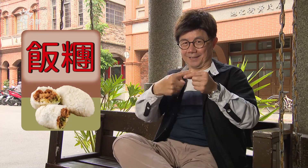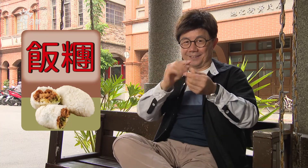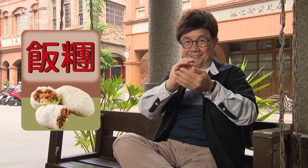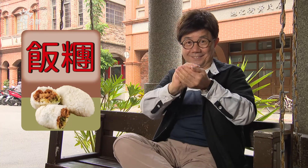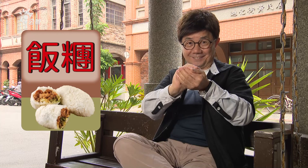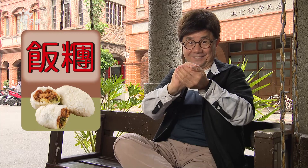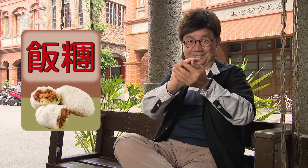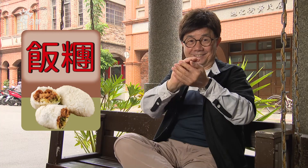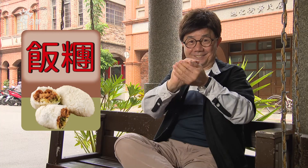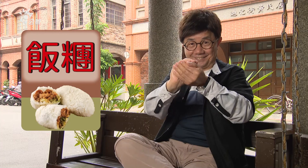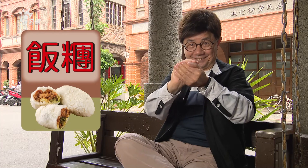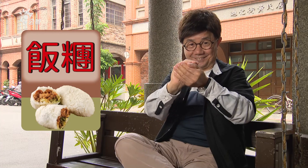饭团，